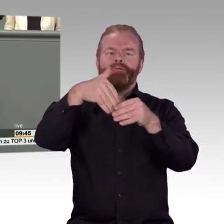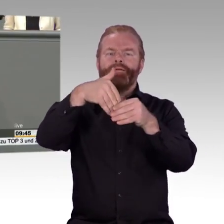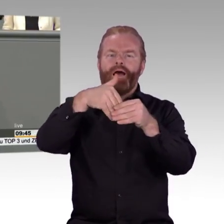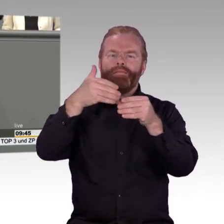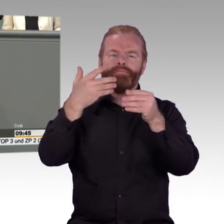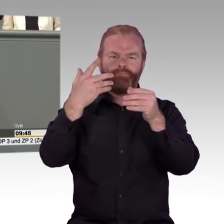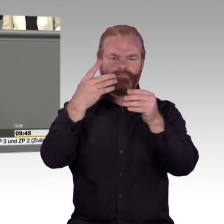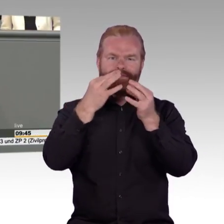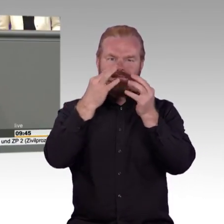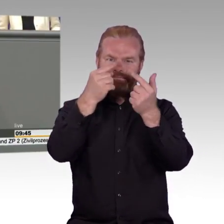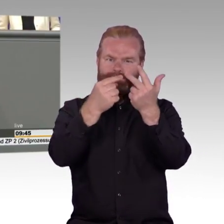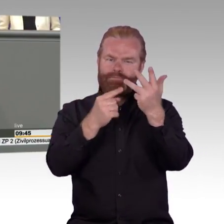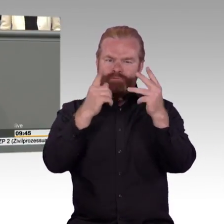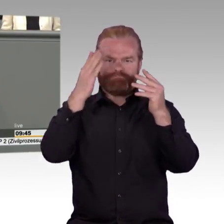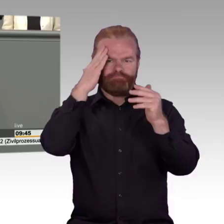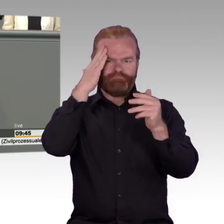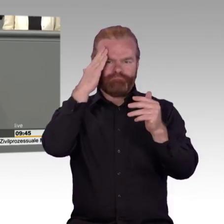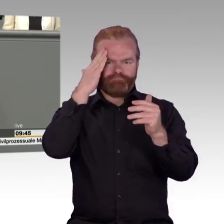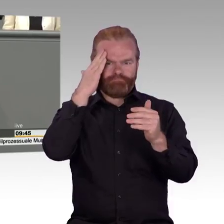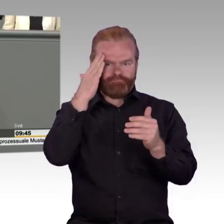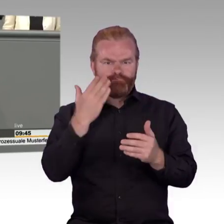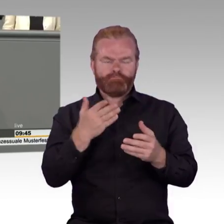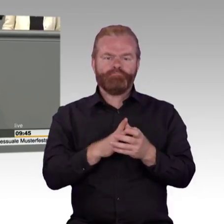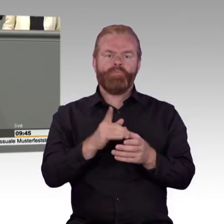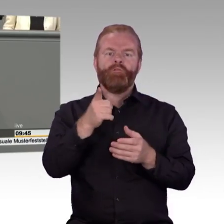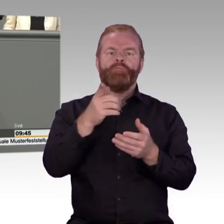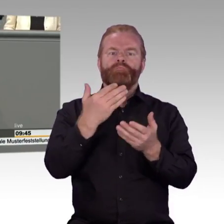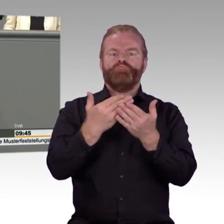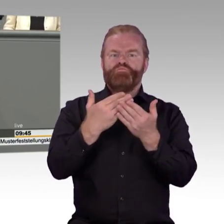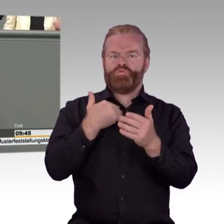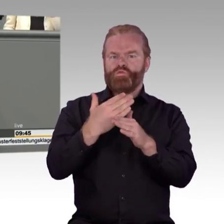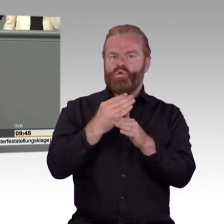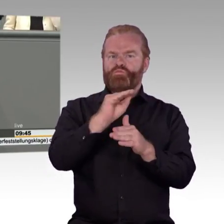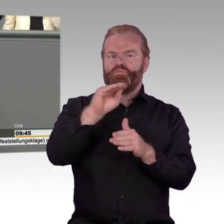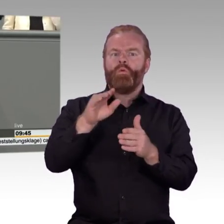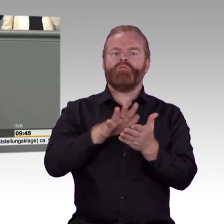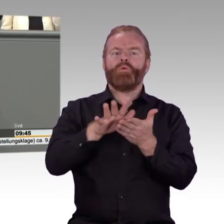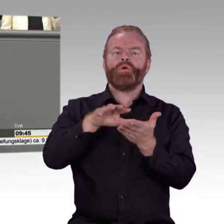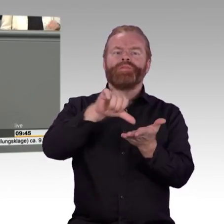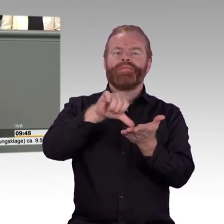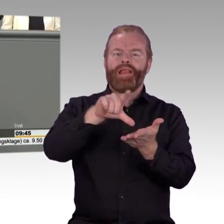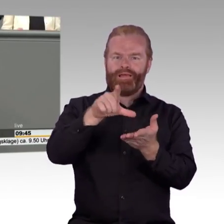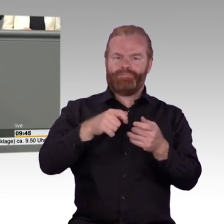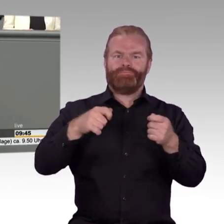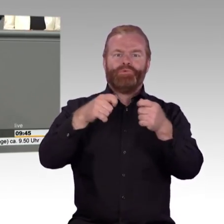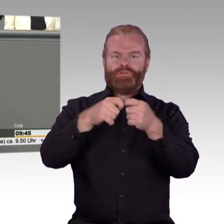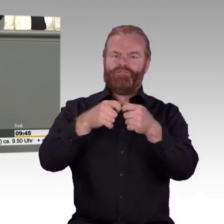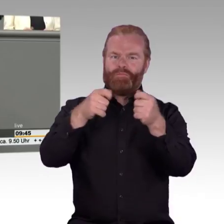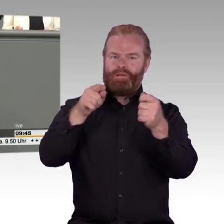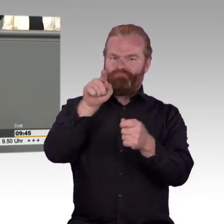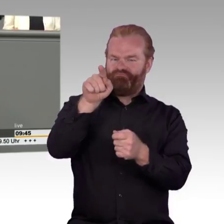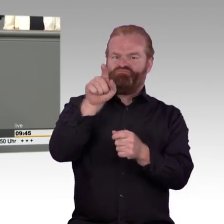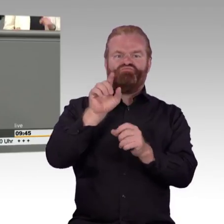zu sorgen, dass wir hier zu einer schnellen Klärung der rechtlichen Situation kommen. Ja, die individuellen Ansprüche müssen im Anschluss